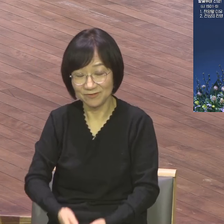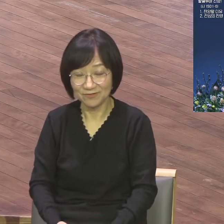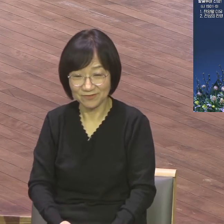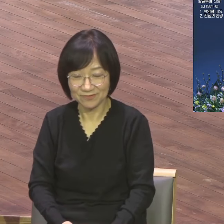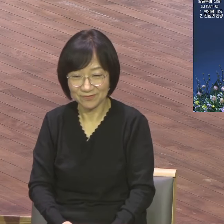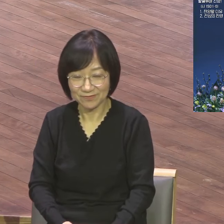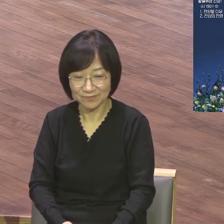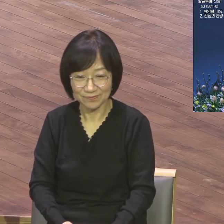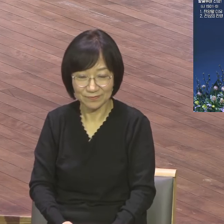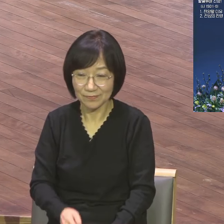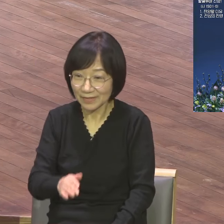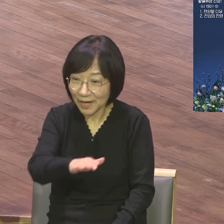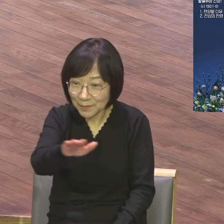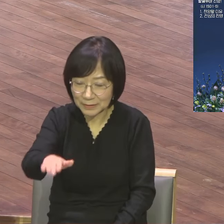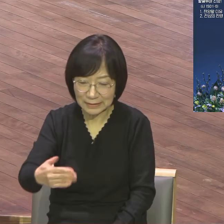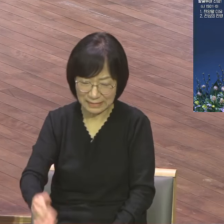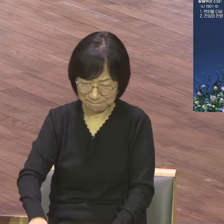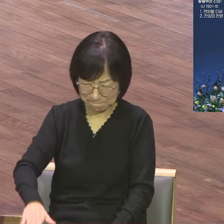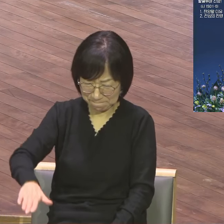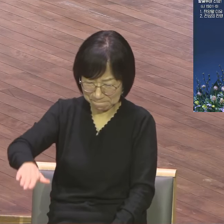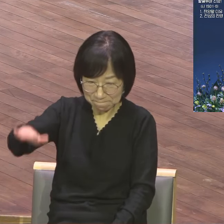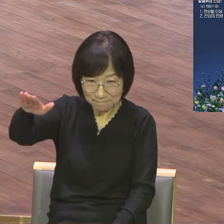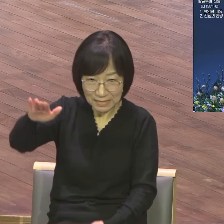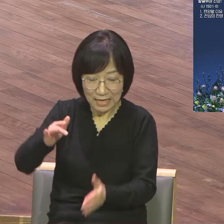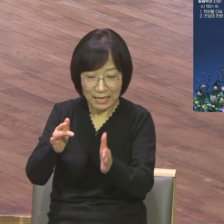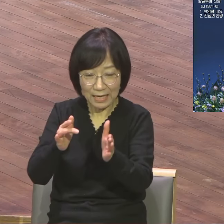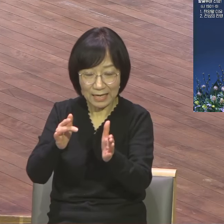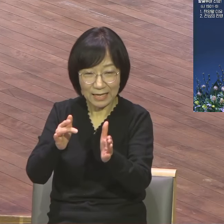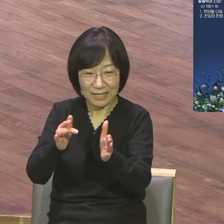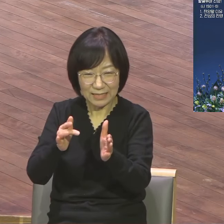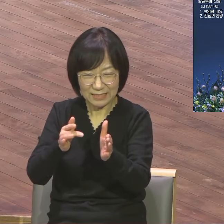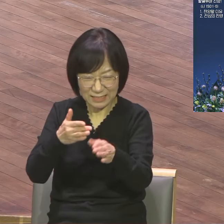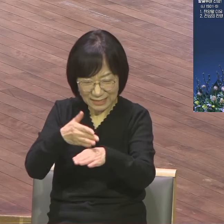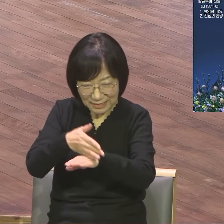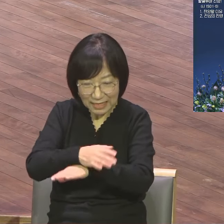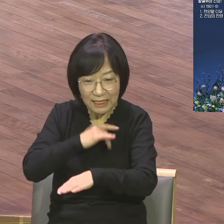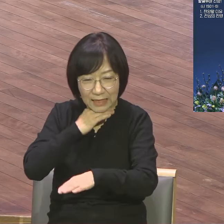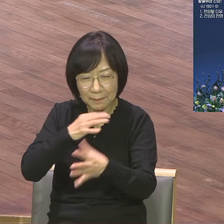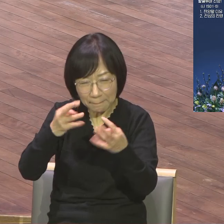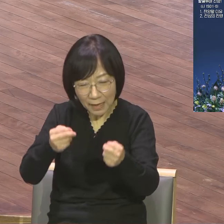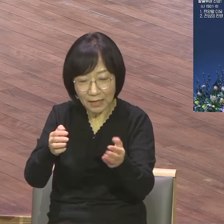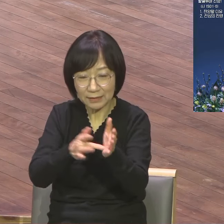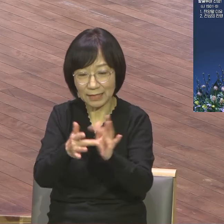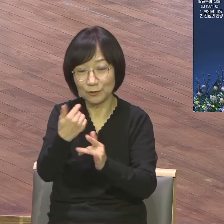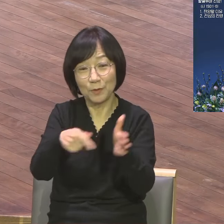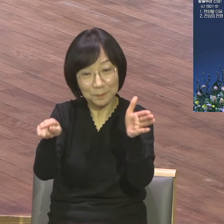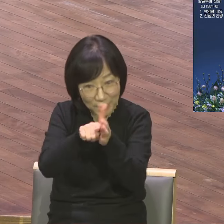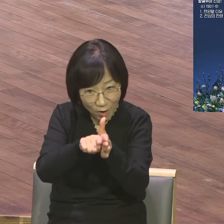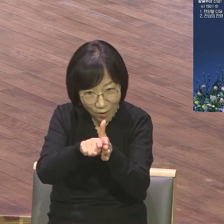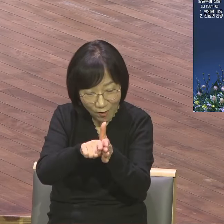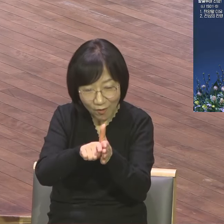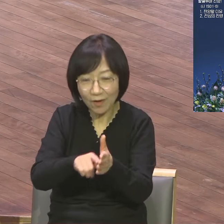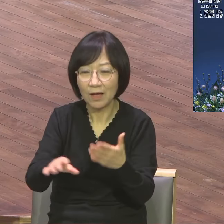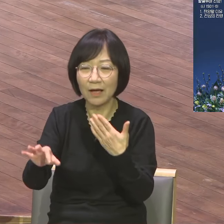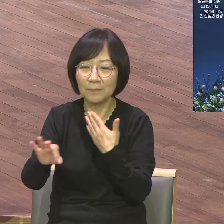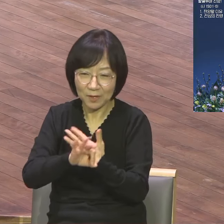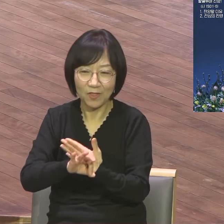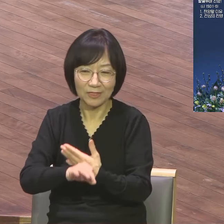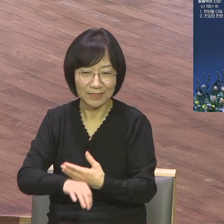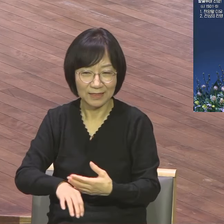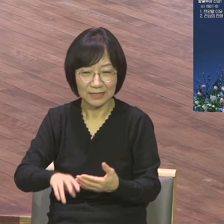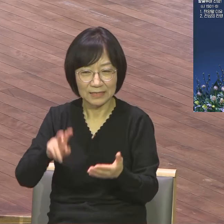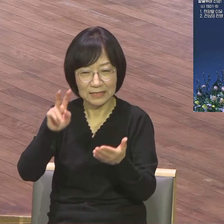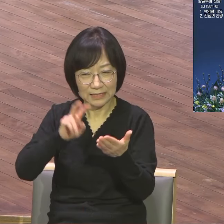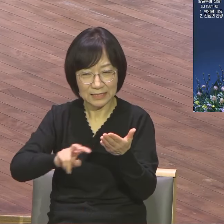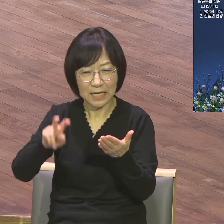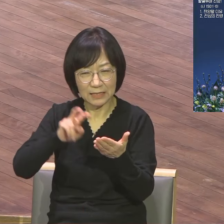예수를 늦게 믿은 분들은 찬송가를 많이 모르잖아요. 내가 도전받으러 한 번씩요 잘 안 부르는 찬송을 한 번씩